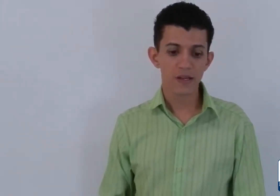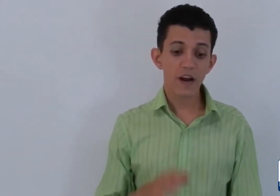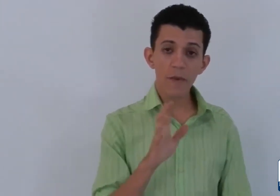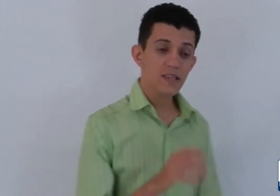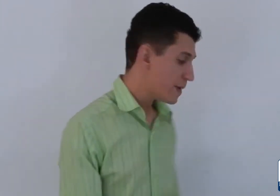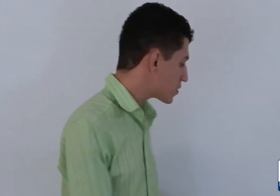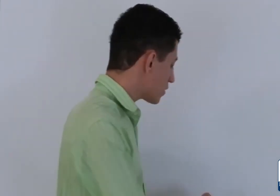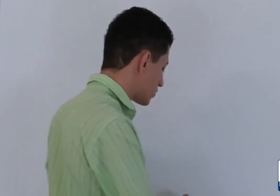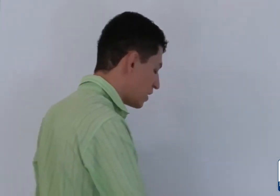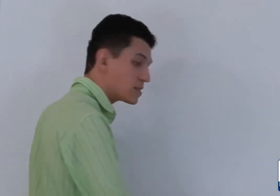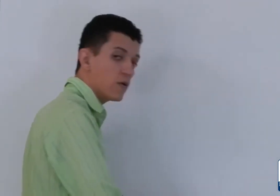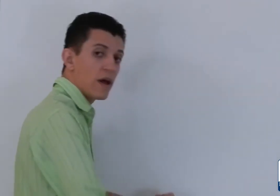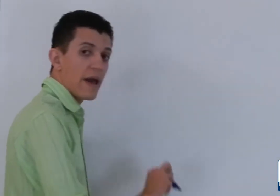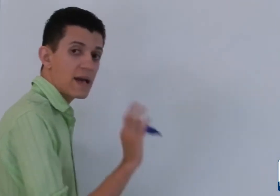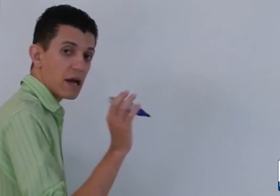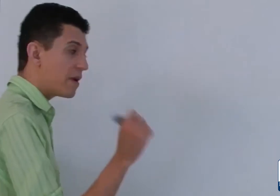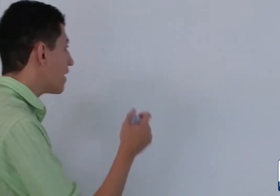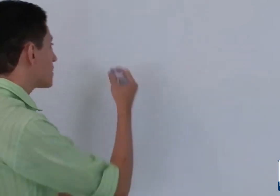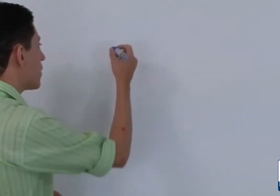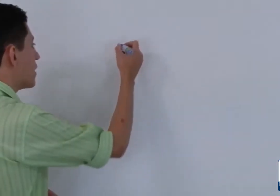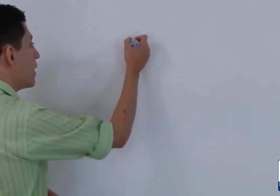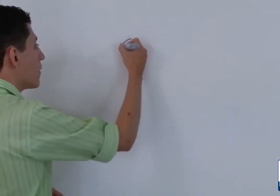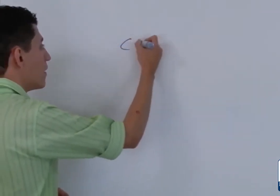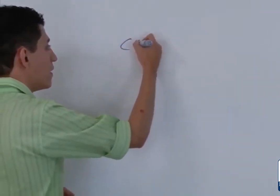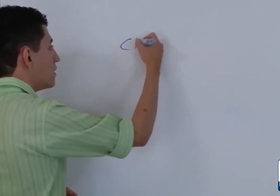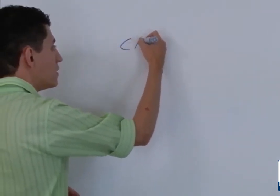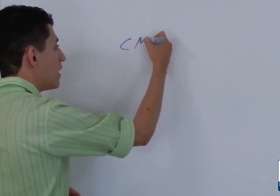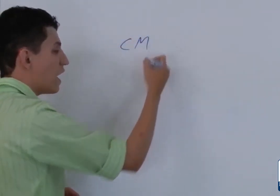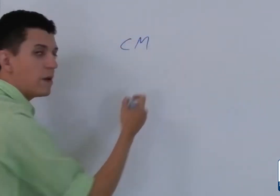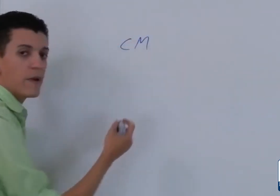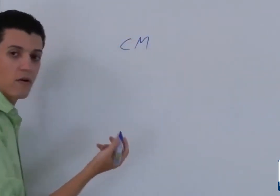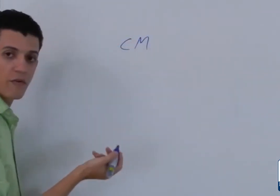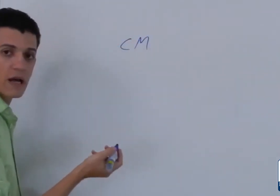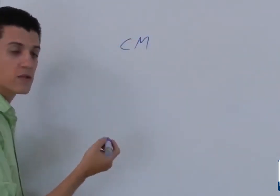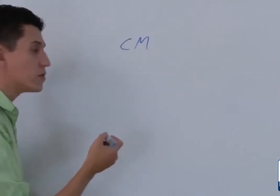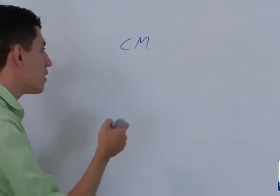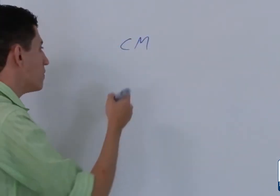Geralmente as pessoas utilizam essa abreviação aqui. CM para configuração de mão.